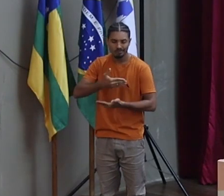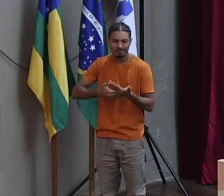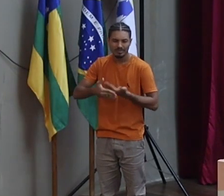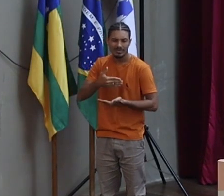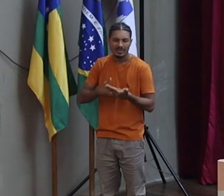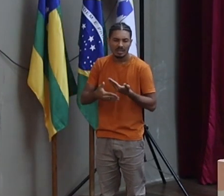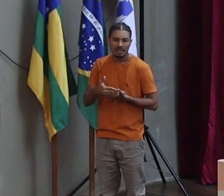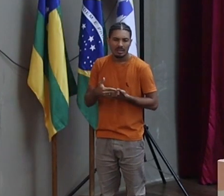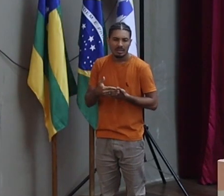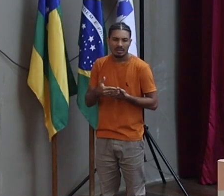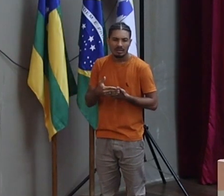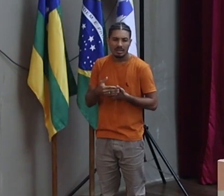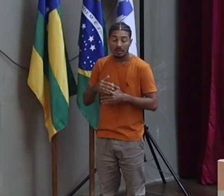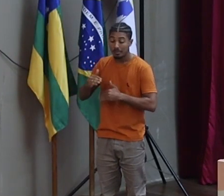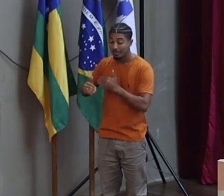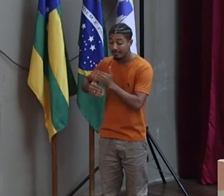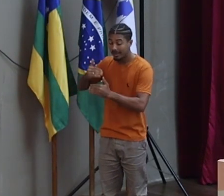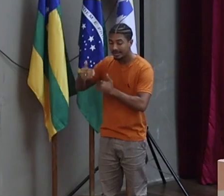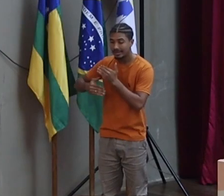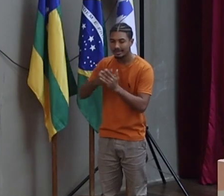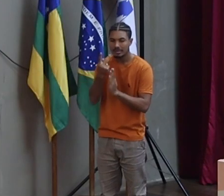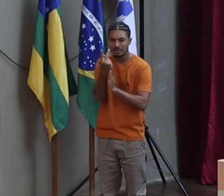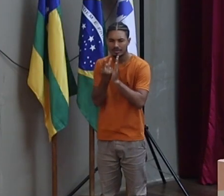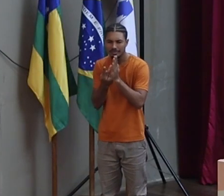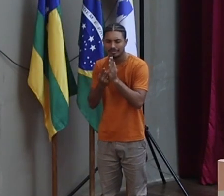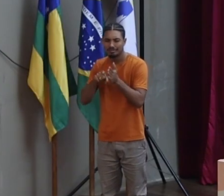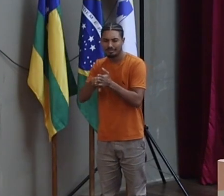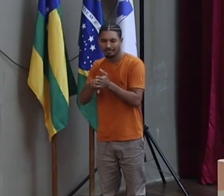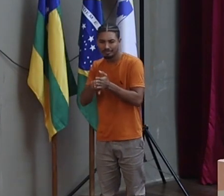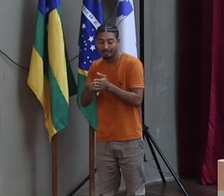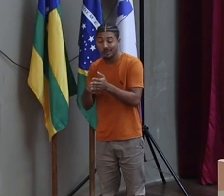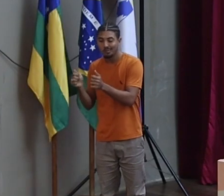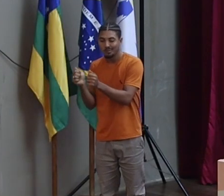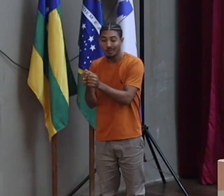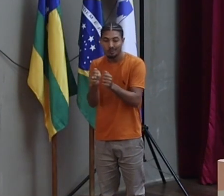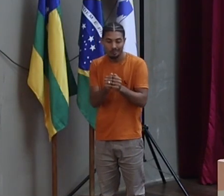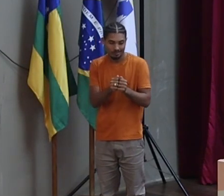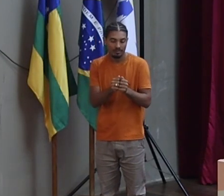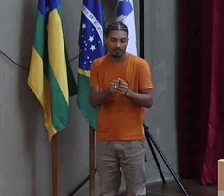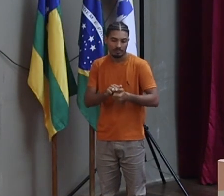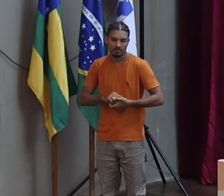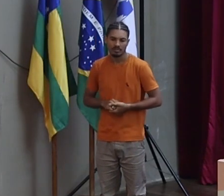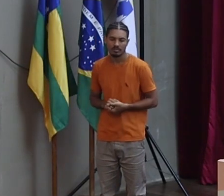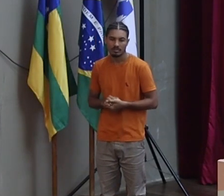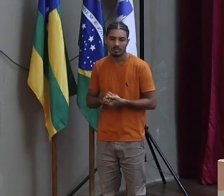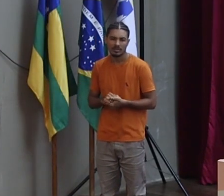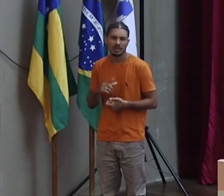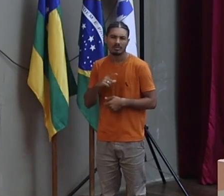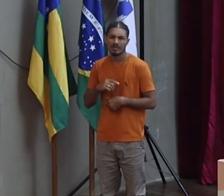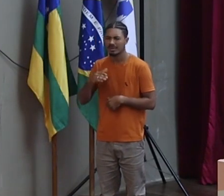sentido de desenvolvimento de projetos de pesquisa conjuntos, e de haver